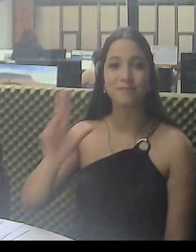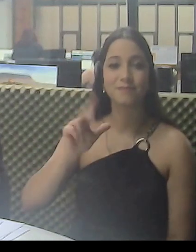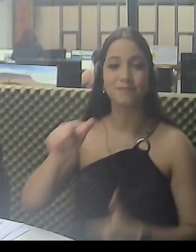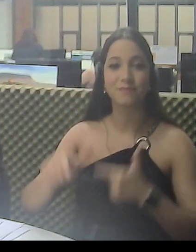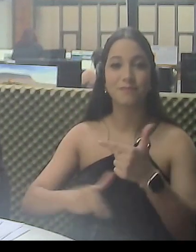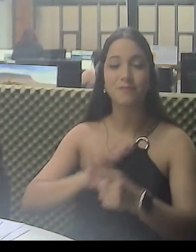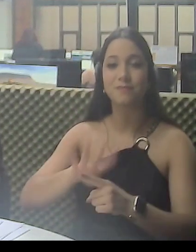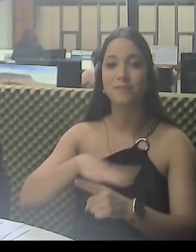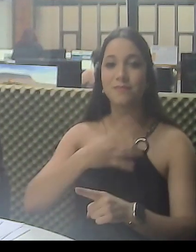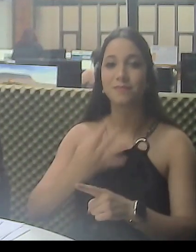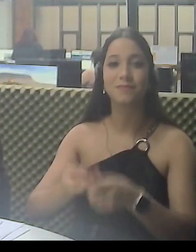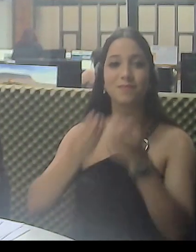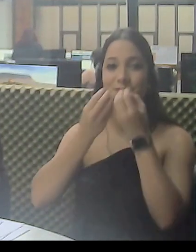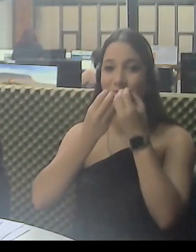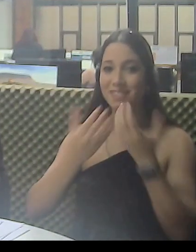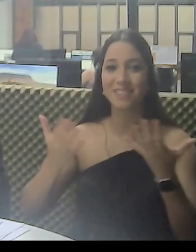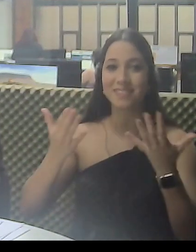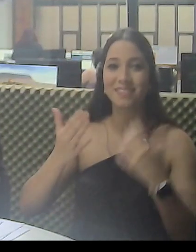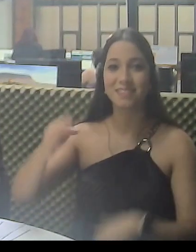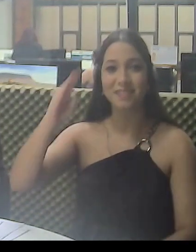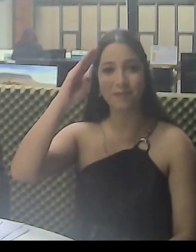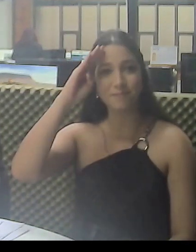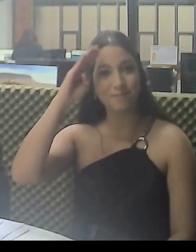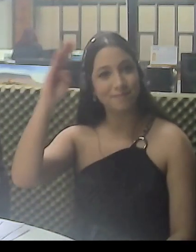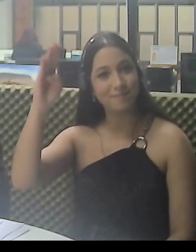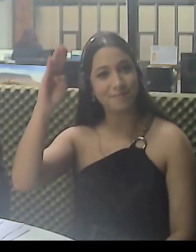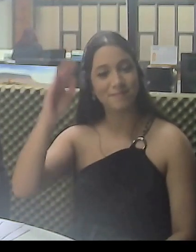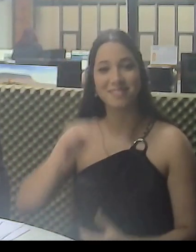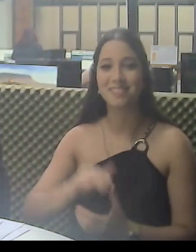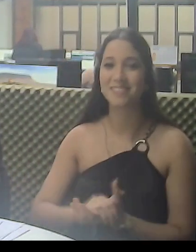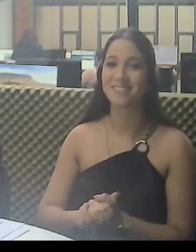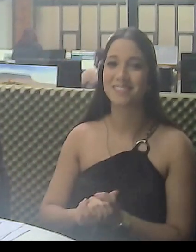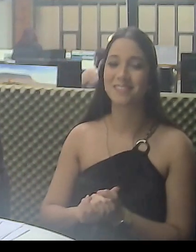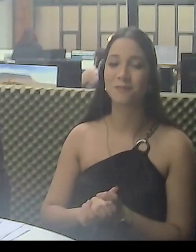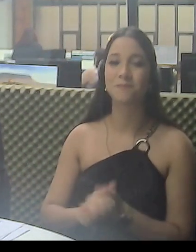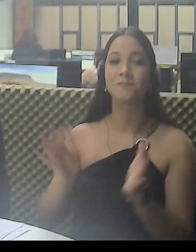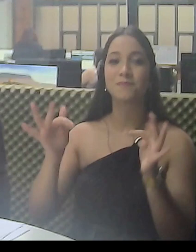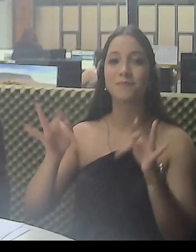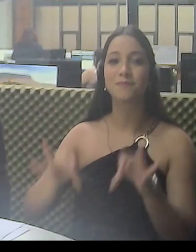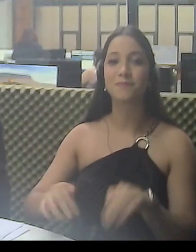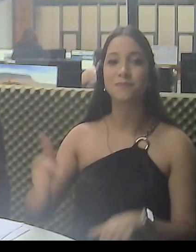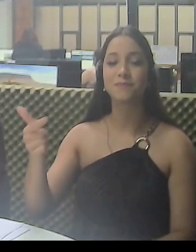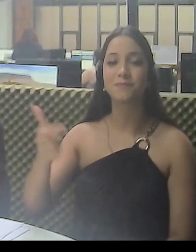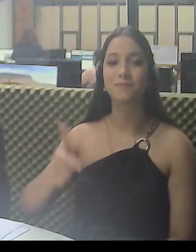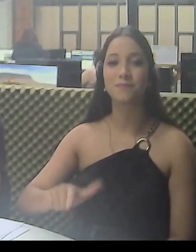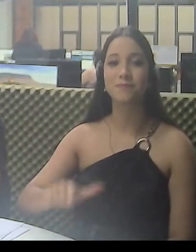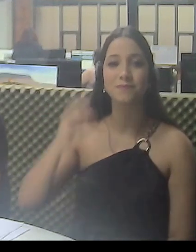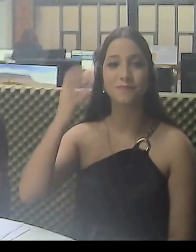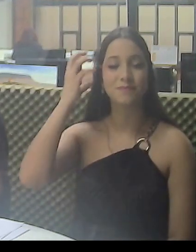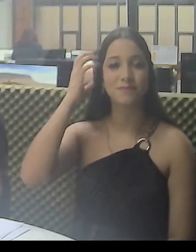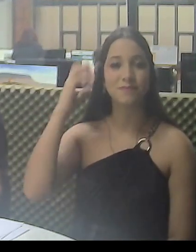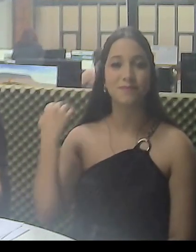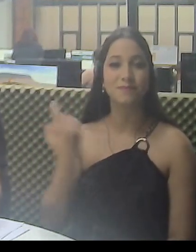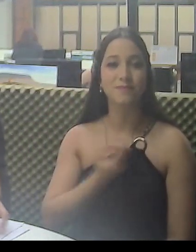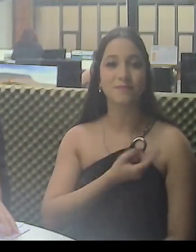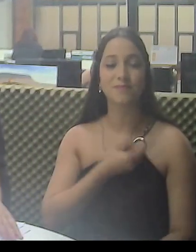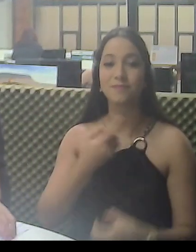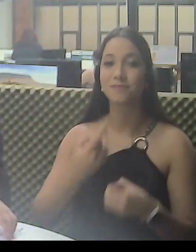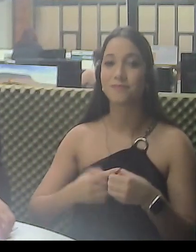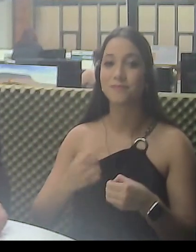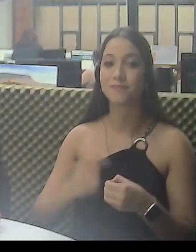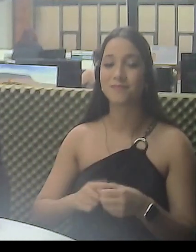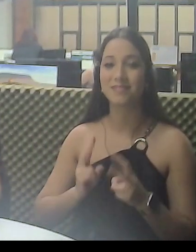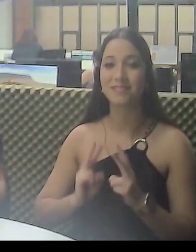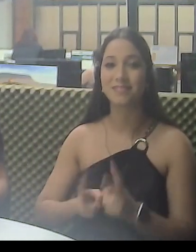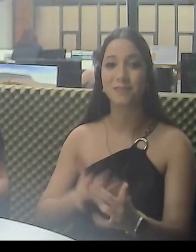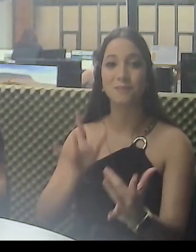de Uberlândia. Fazer mais, fazer bem. Até a próxima. Fica por aqui mais uma edição do programa da Rádio